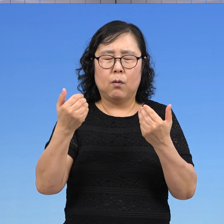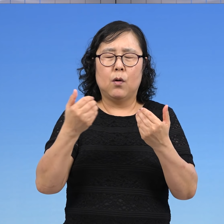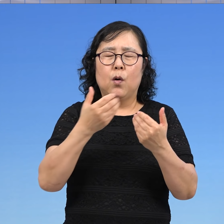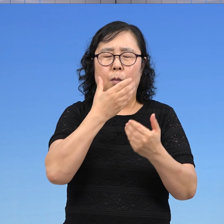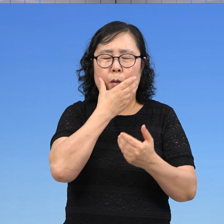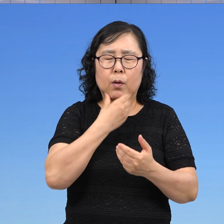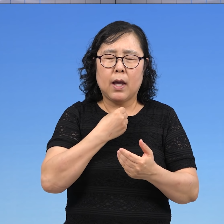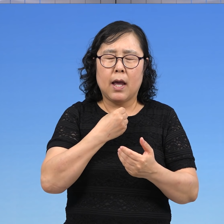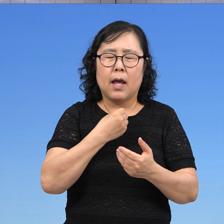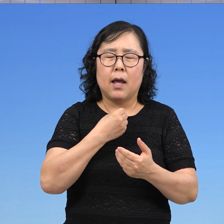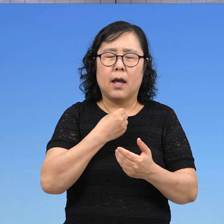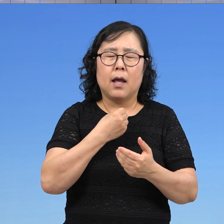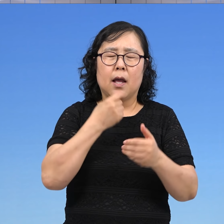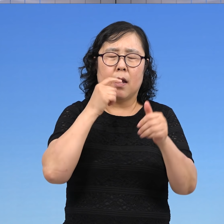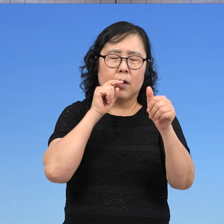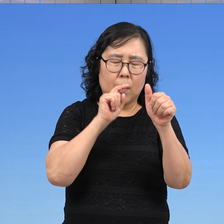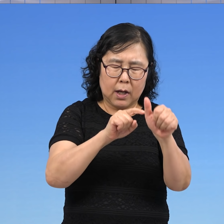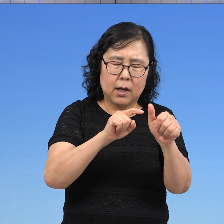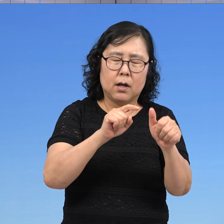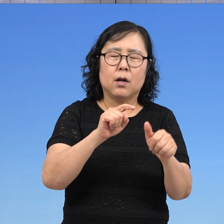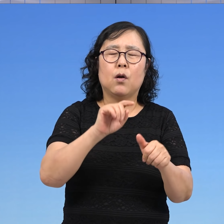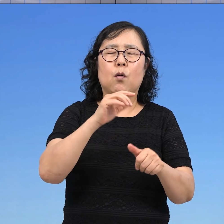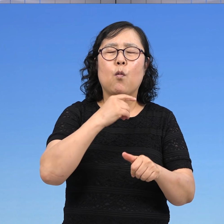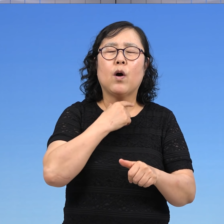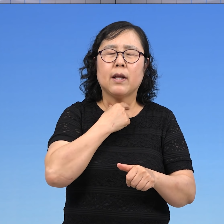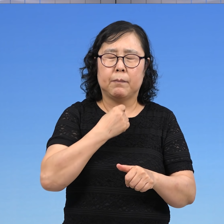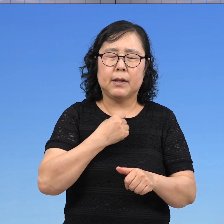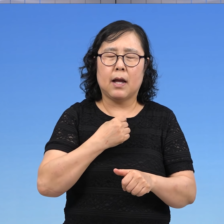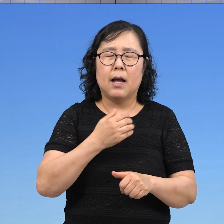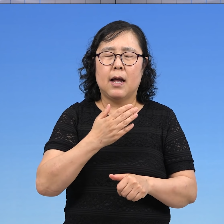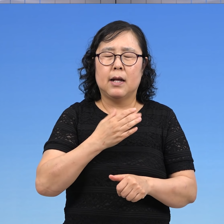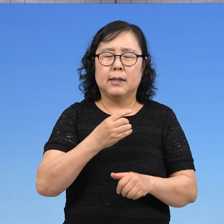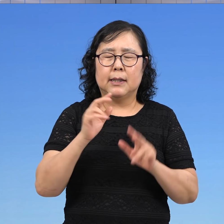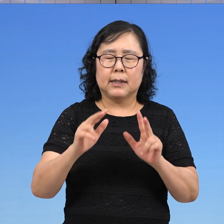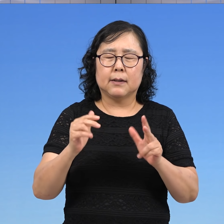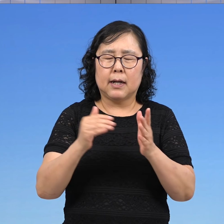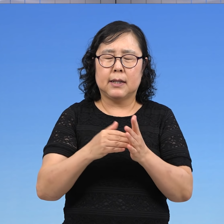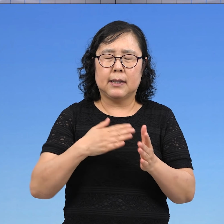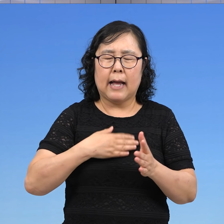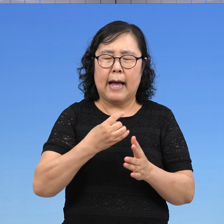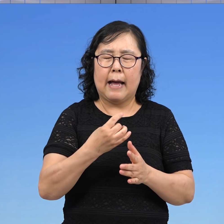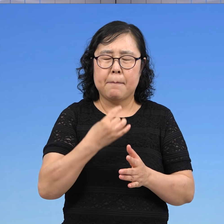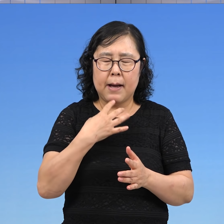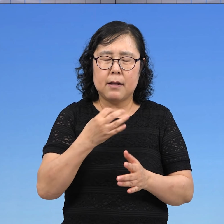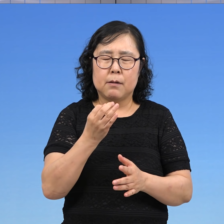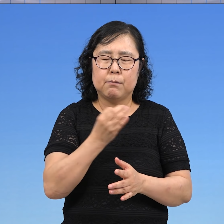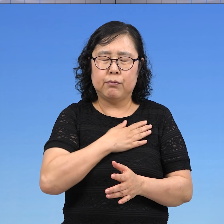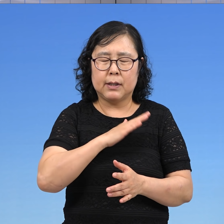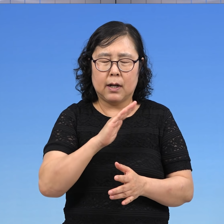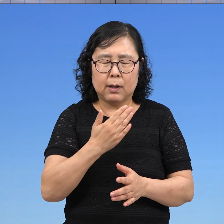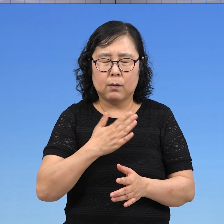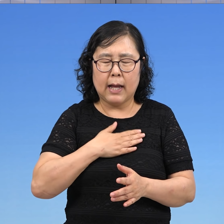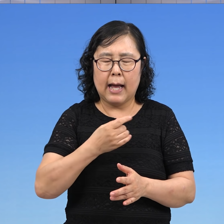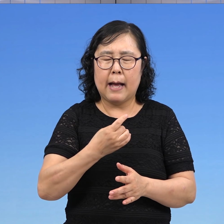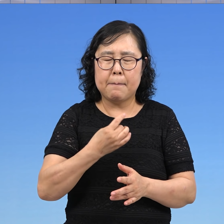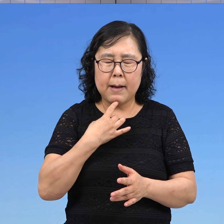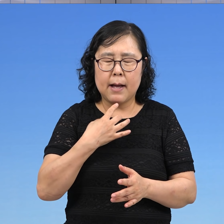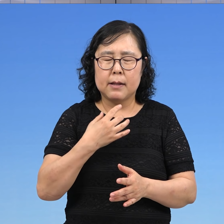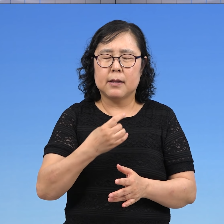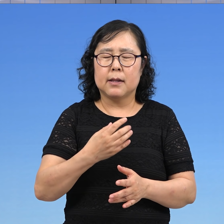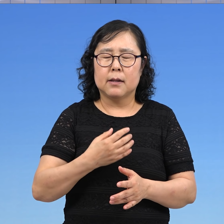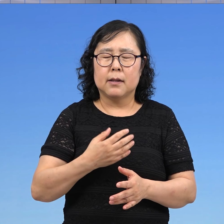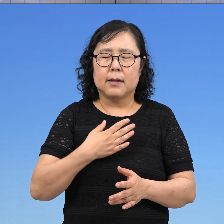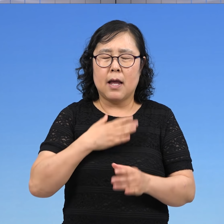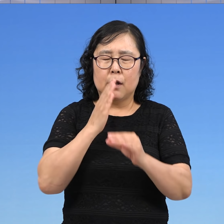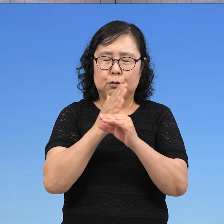통로가 되길 원합니다 지금까지는 그 장래가 복 받아 내가 부자 되고 내가 잘 살고 내가 편하게 사는 것이 목표 였기